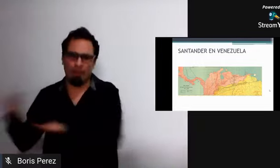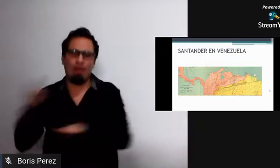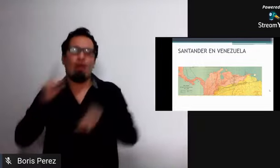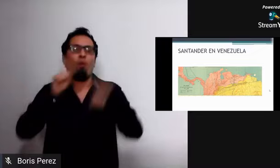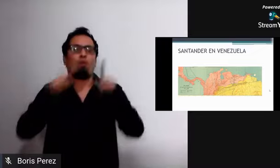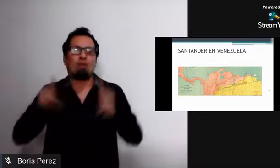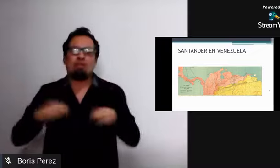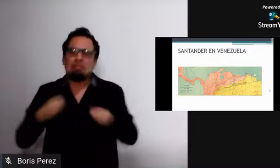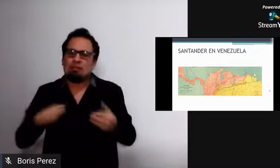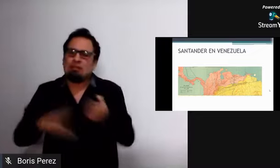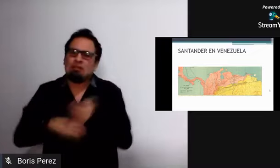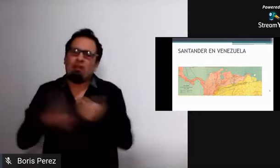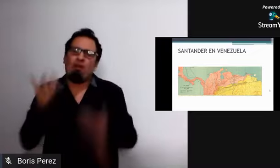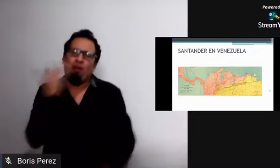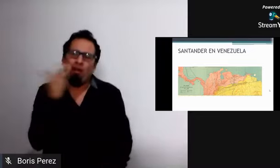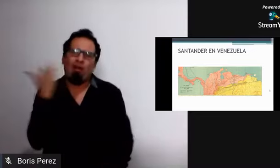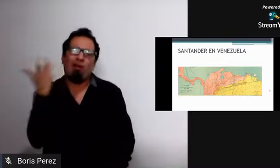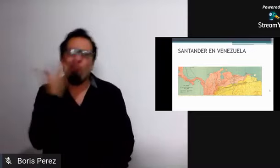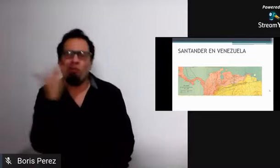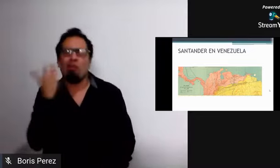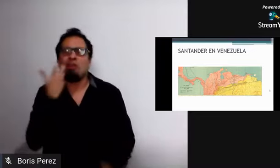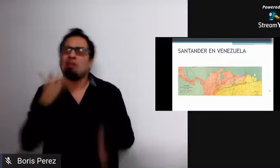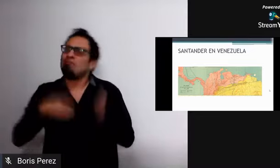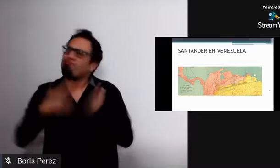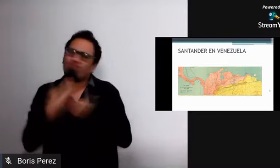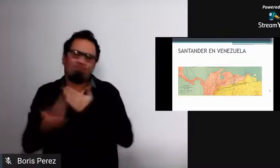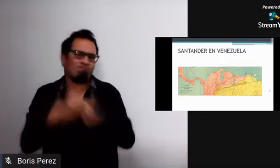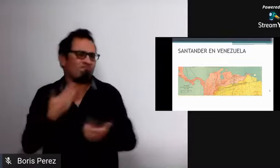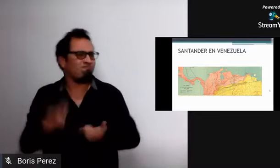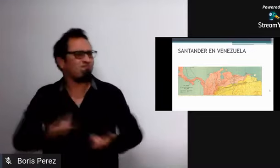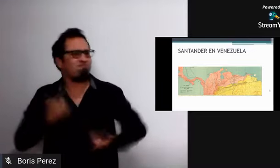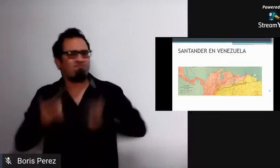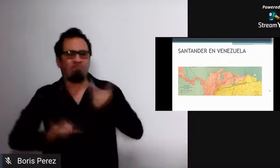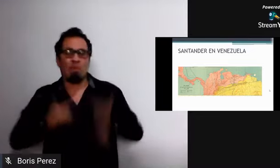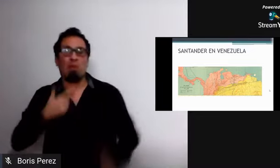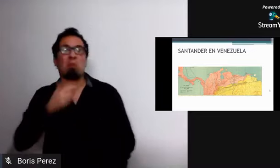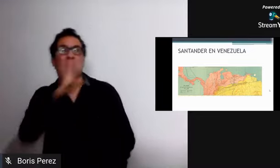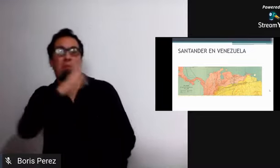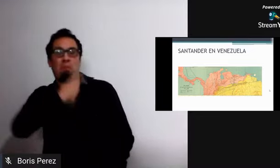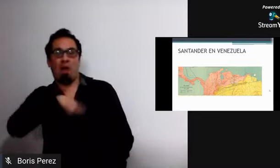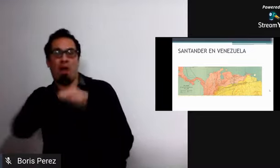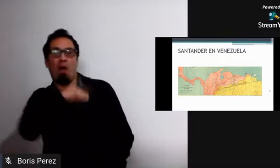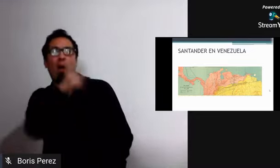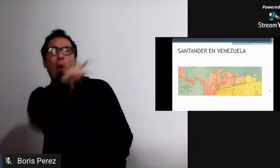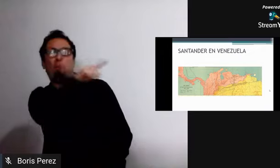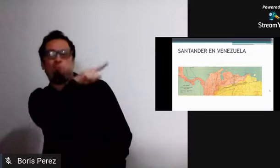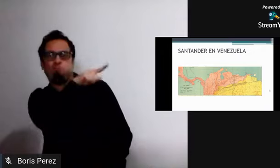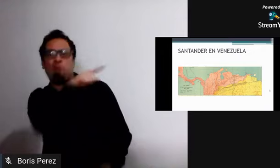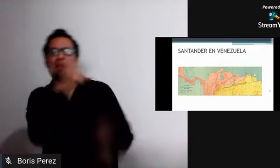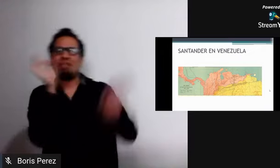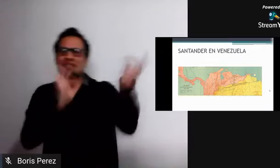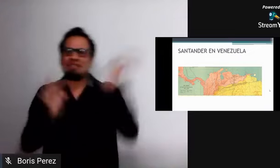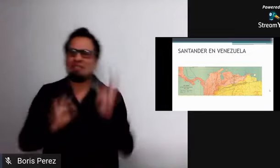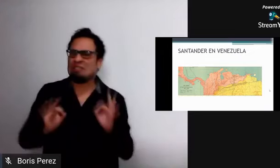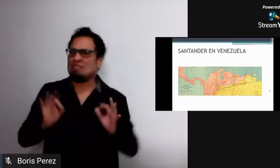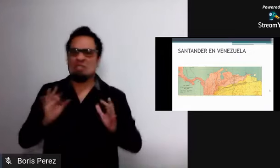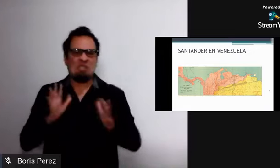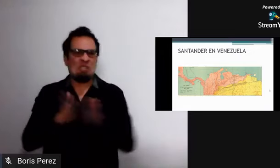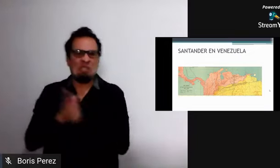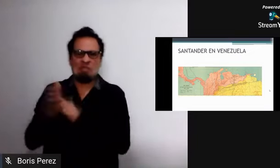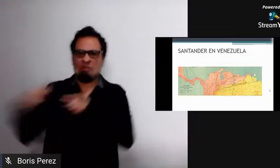de ese recorrido algunos murieron, algunos se enfermaron por las inclemencias del